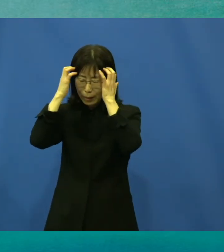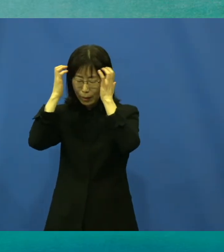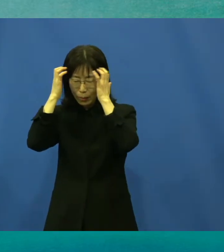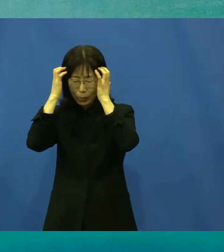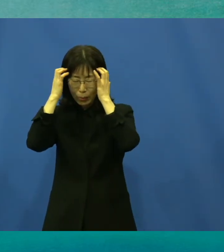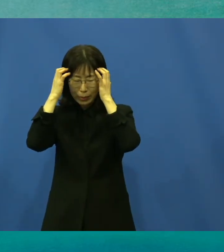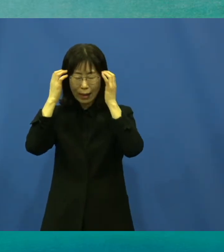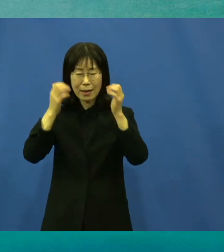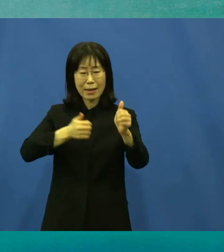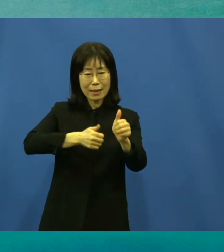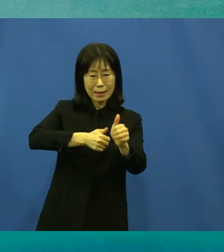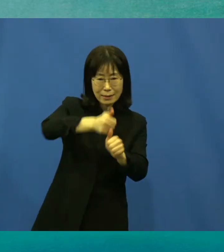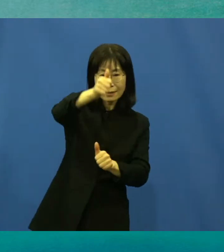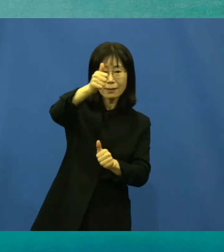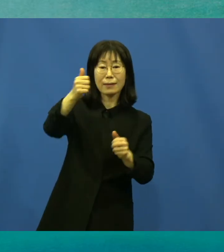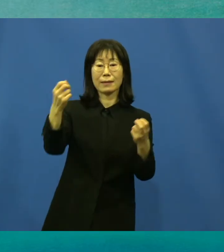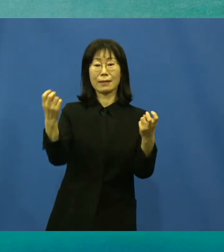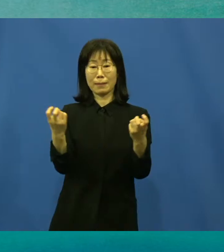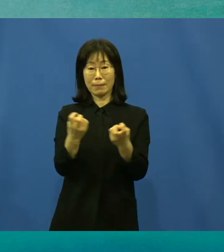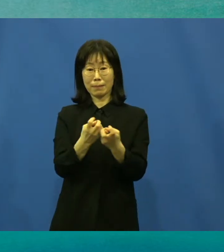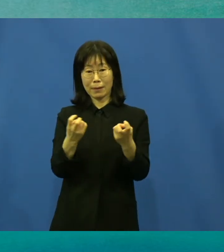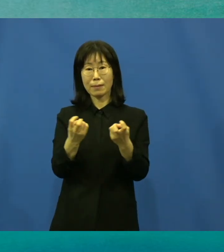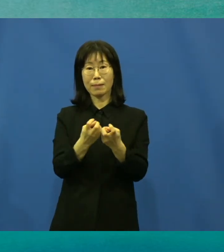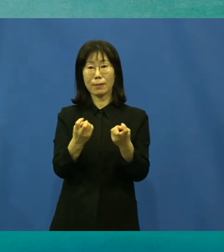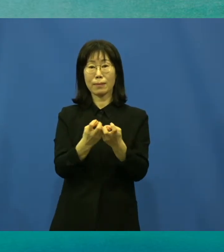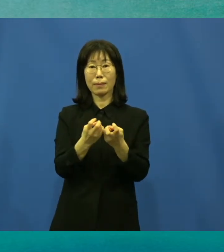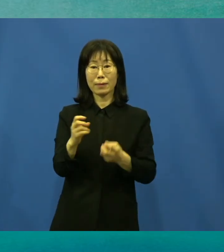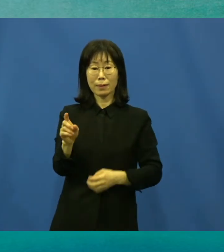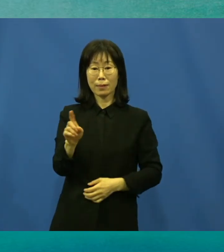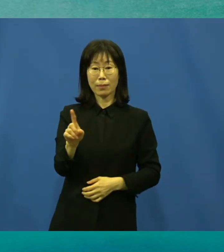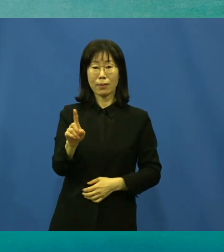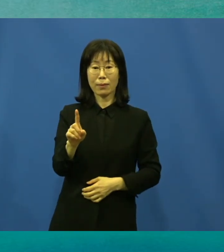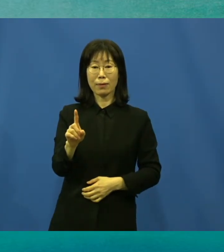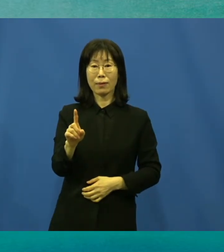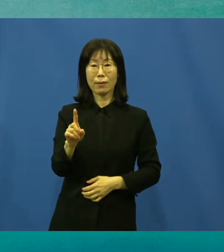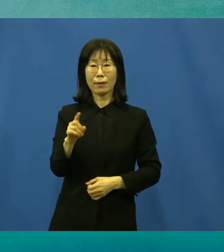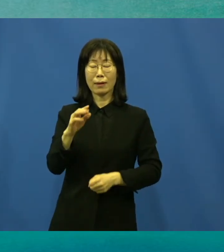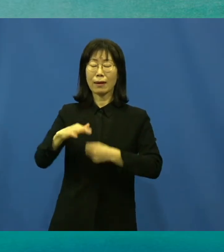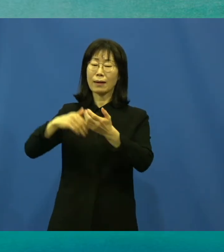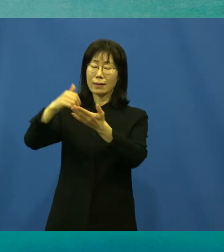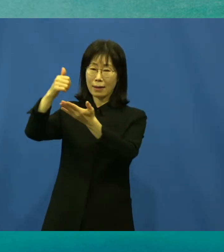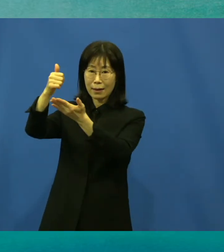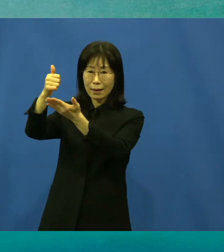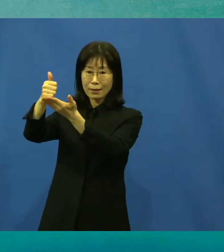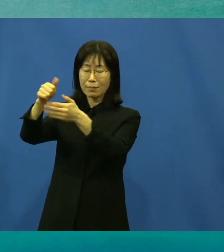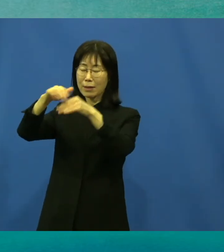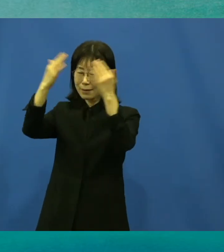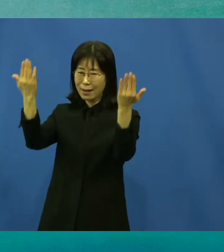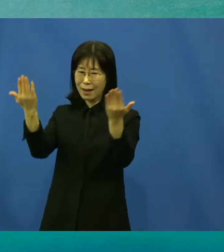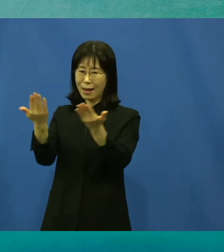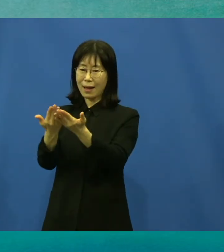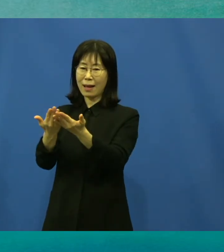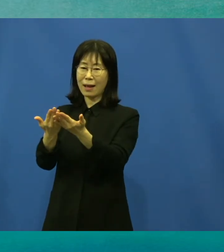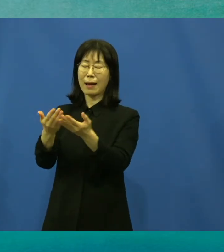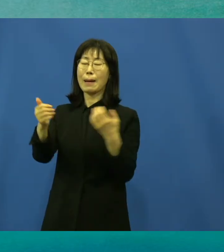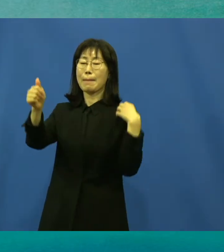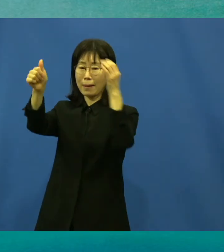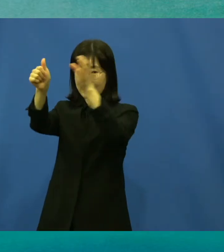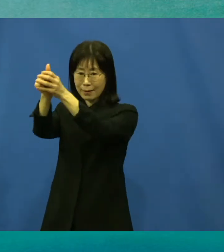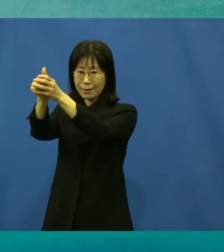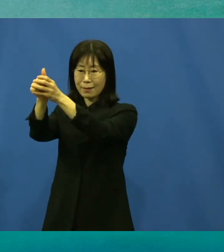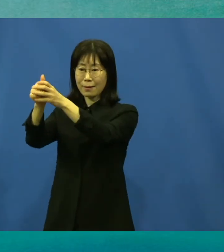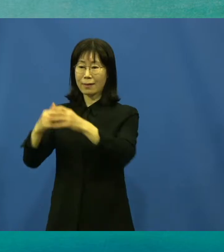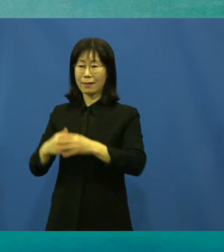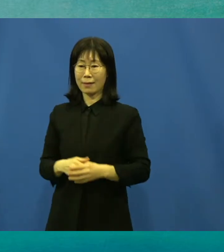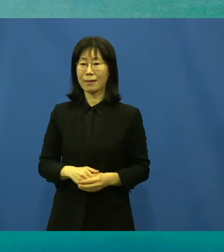시련을 이겨낼 수 있는 그 수준을 하나님이 다 알고 계세요. 이게 다